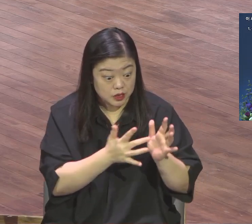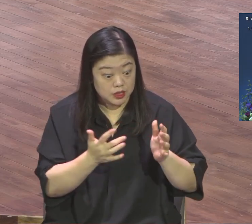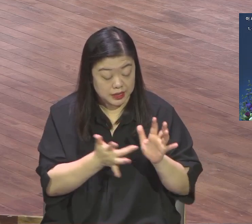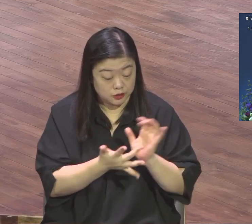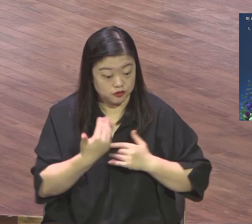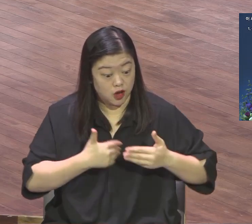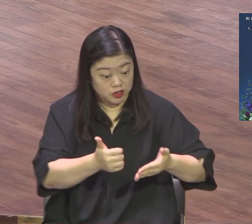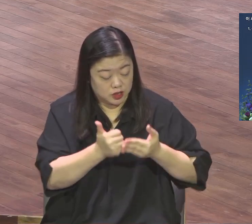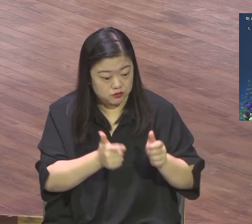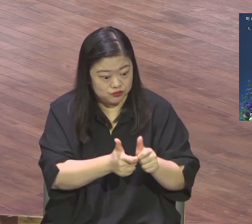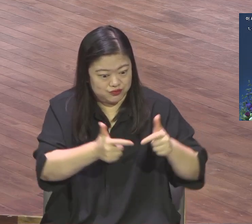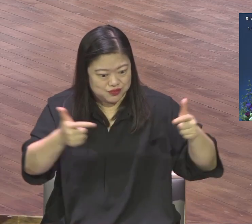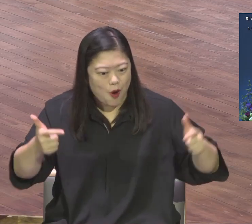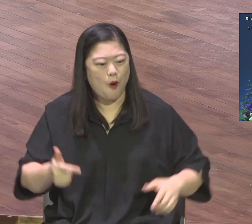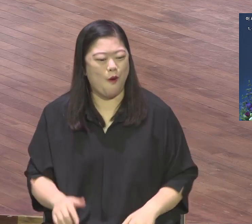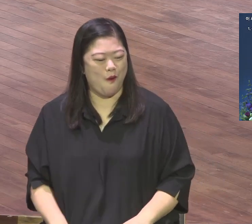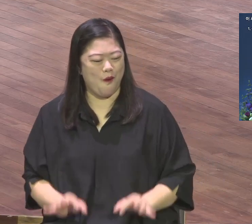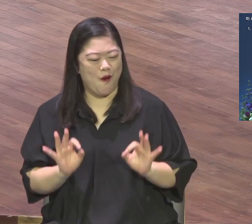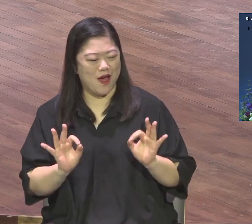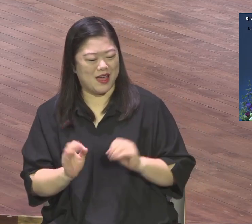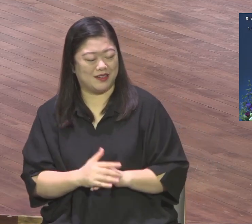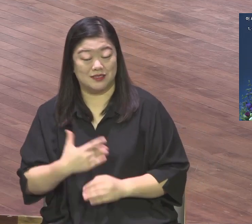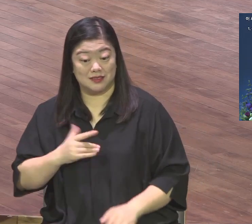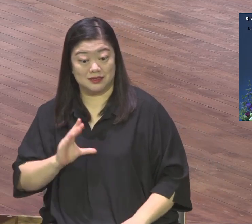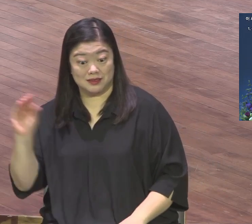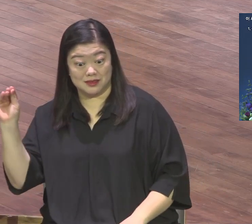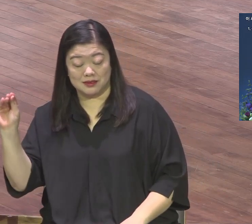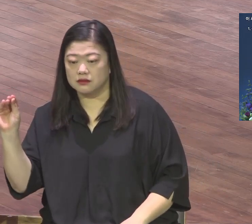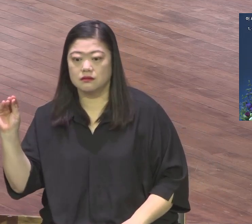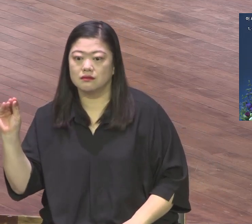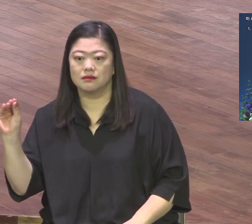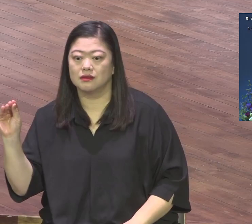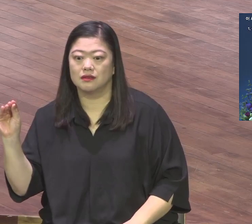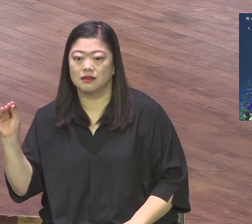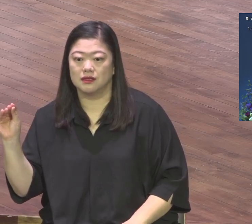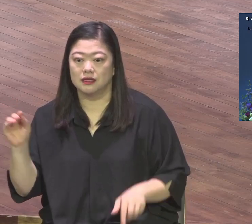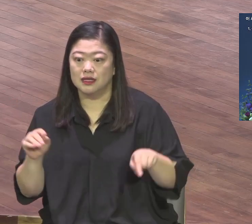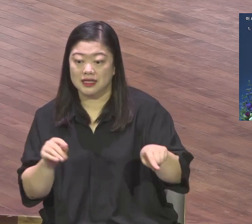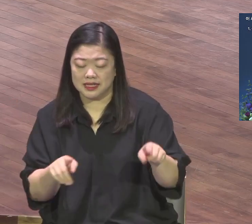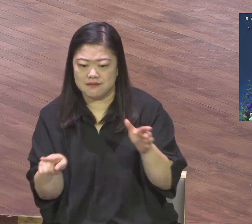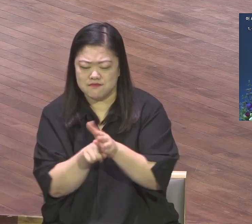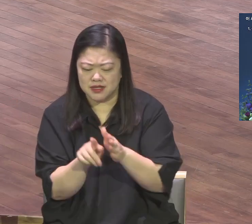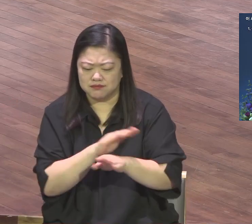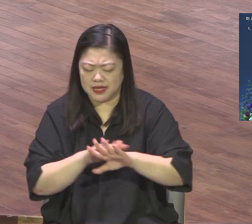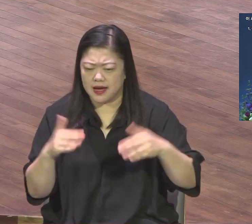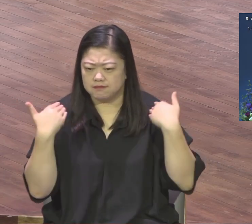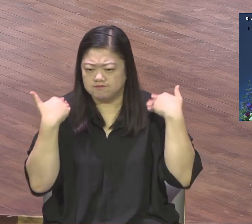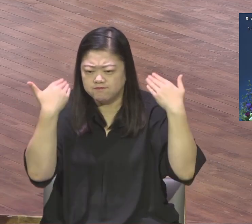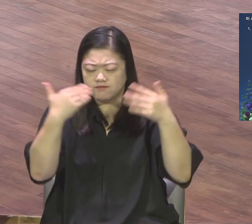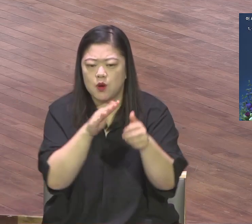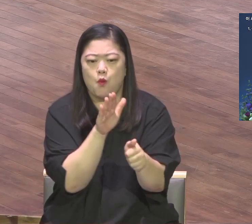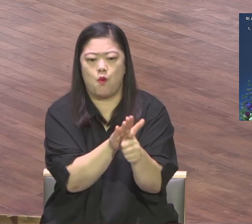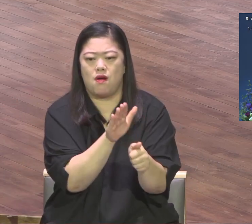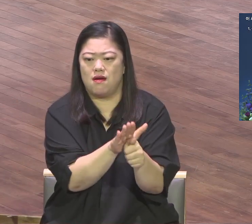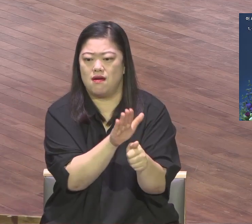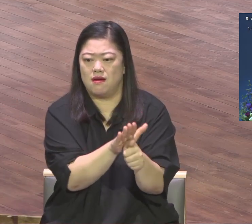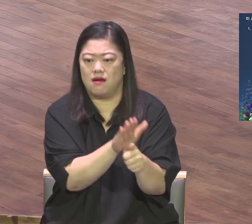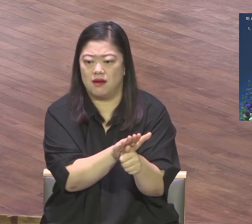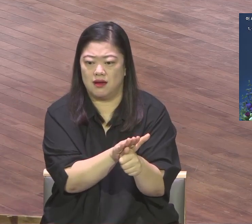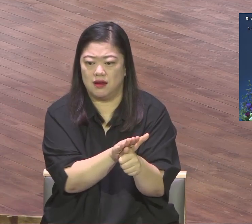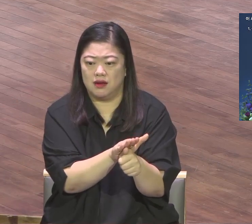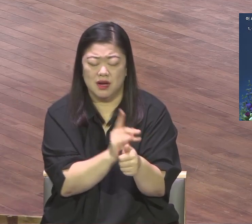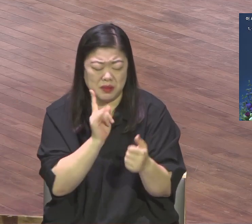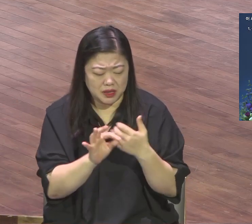아니었어요. 효과적으로 그들을 올바로 자라할 수 있도록 그렇게 했습니다. 그래서 자신이 갈 수 있으면